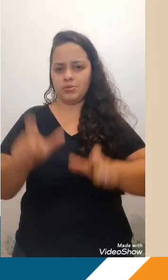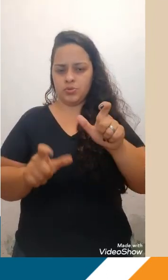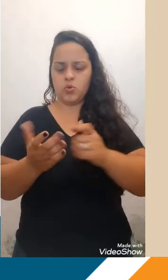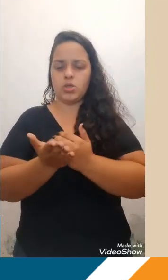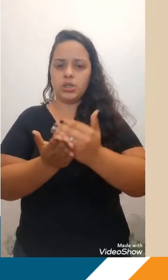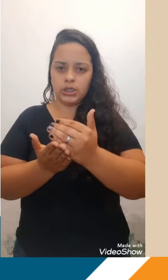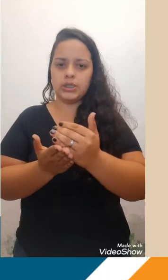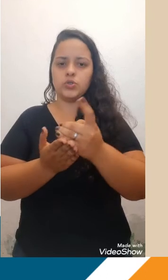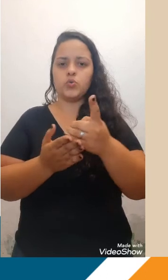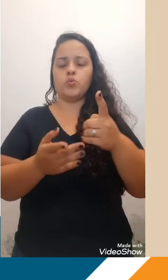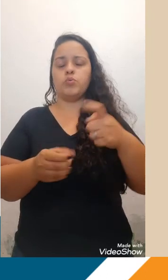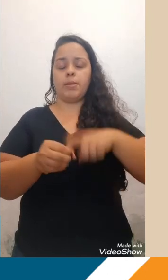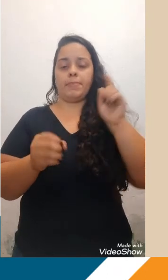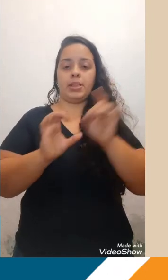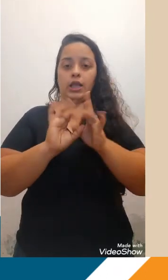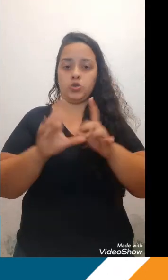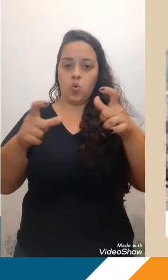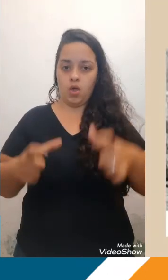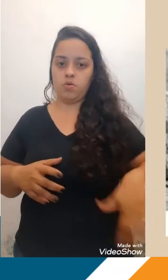início do processo da independência local.